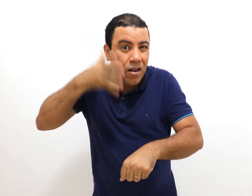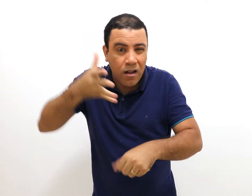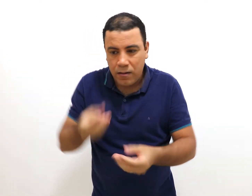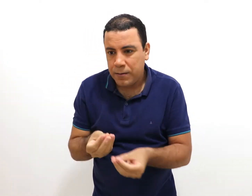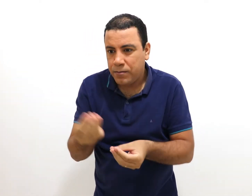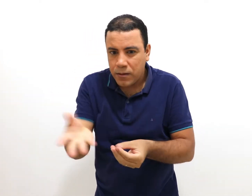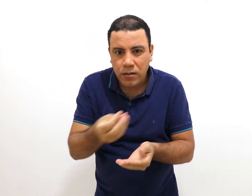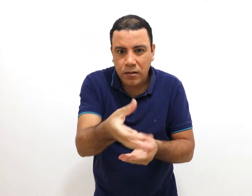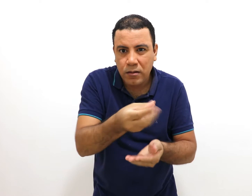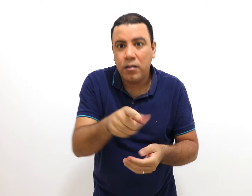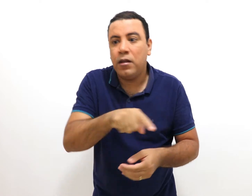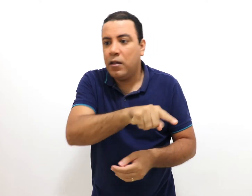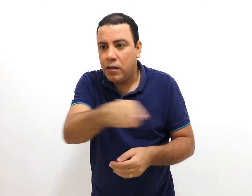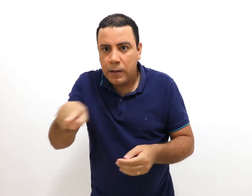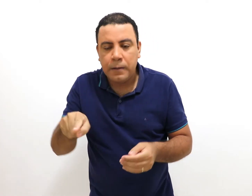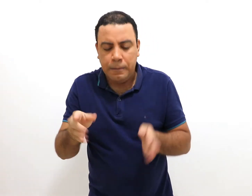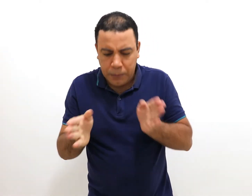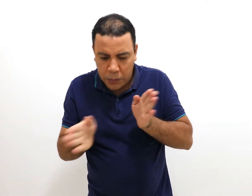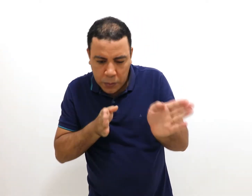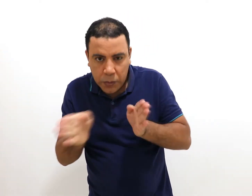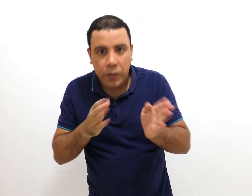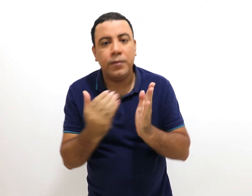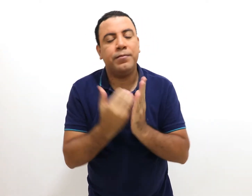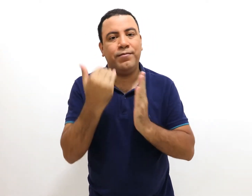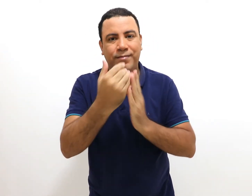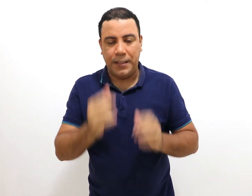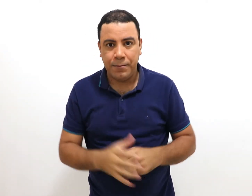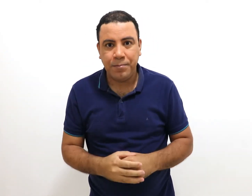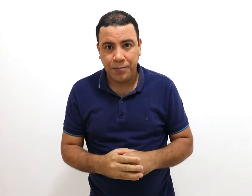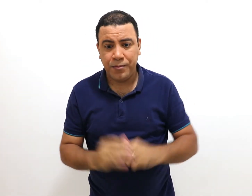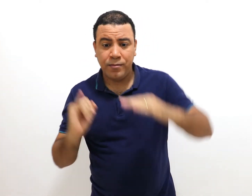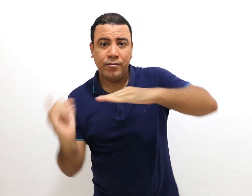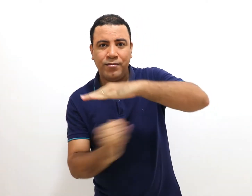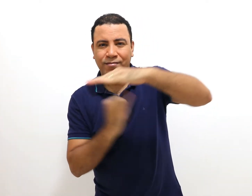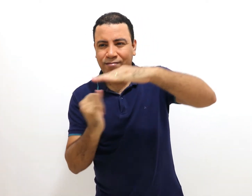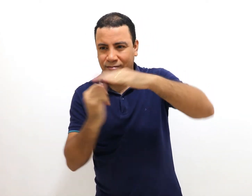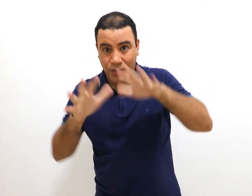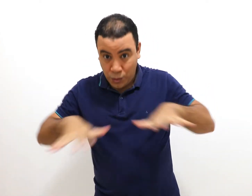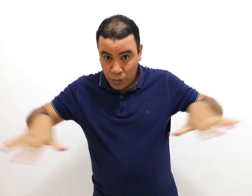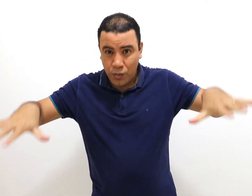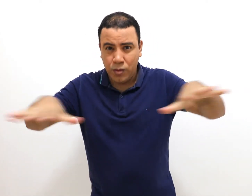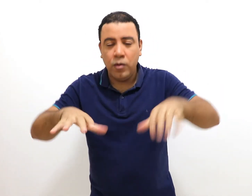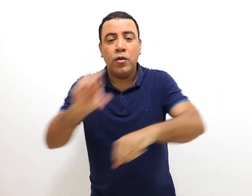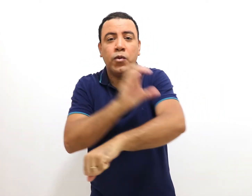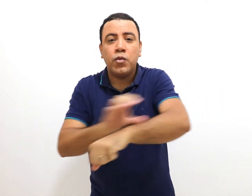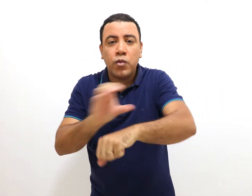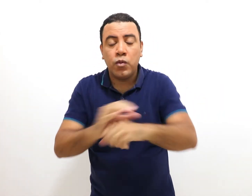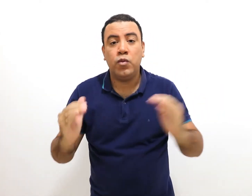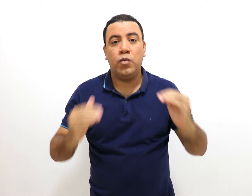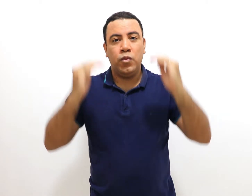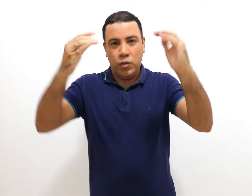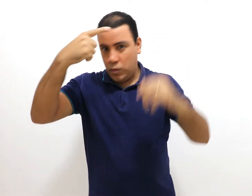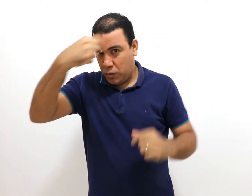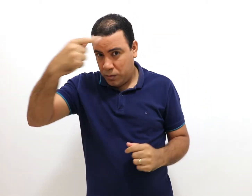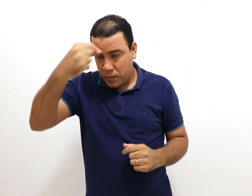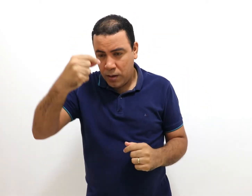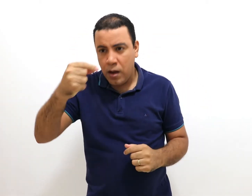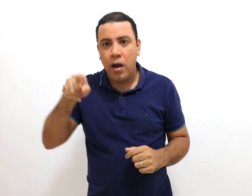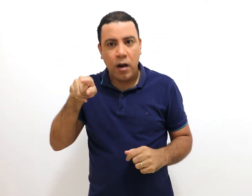dos alunos durante as aulas. Essas atividades foram disponibilizadas na estrutura institucional